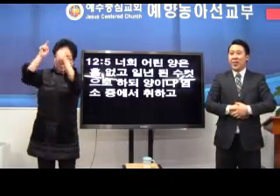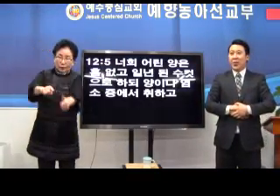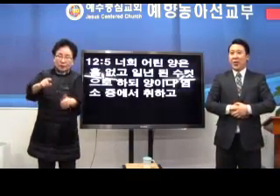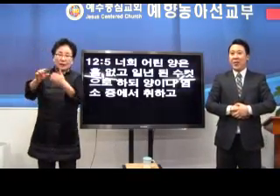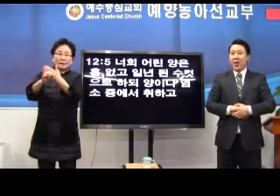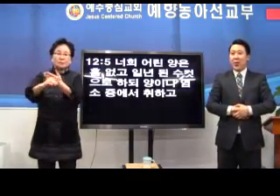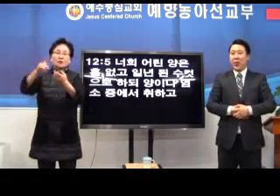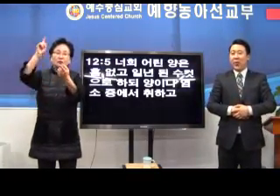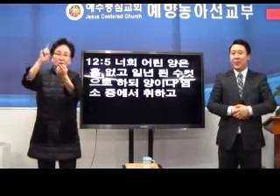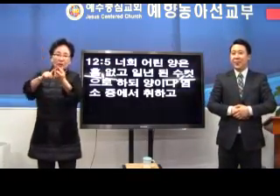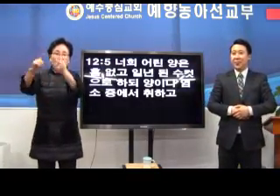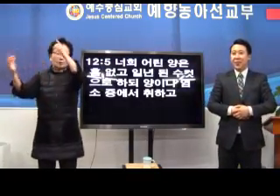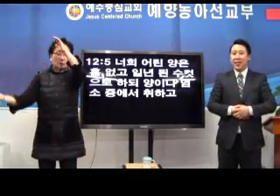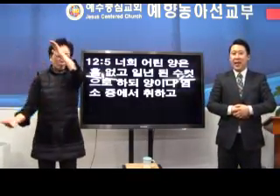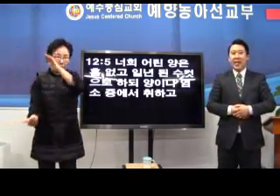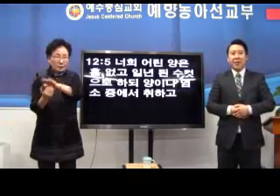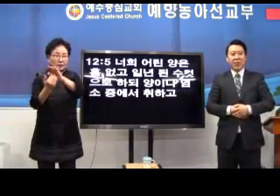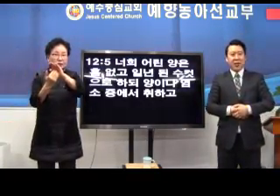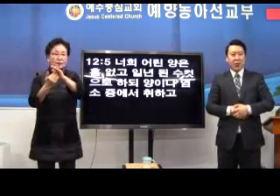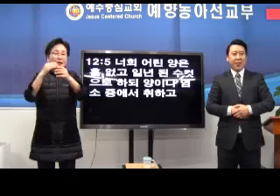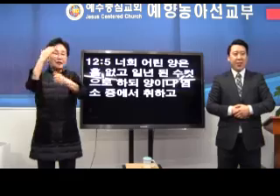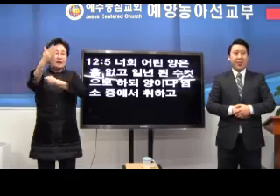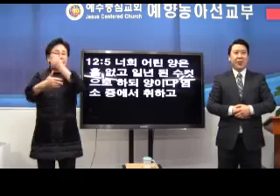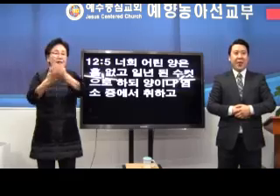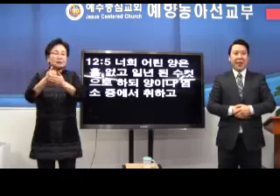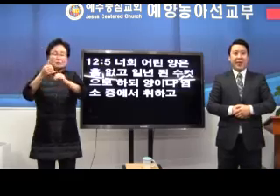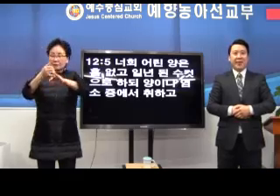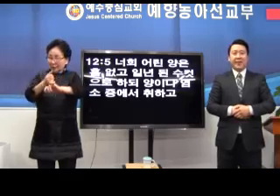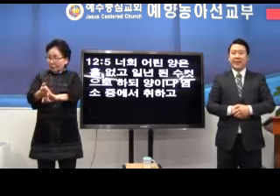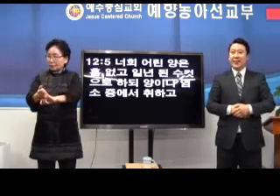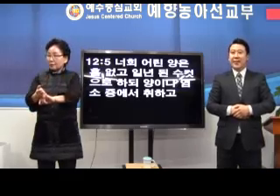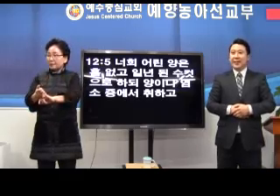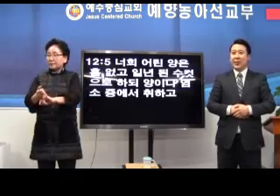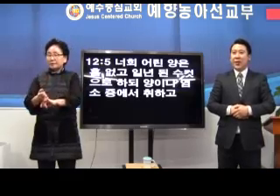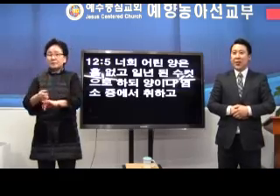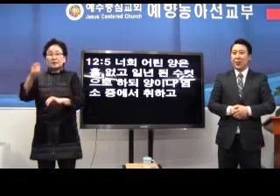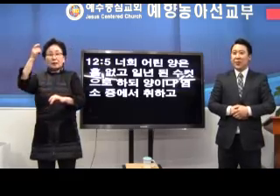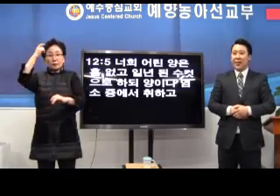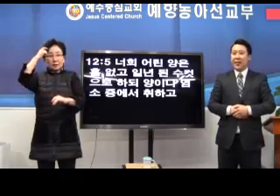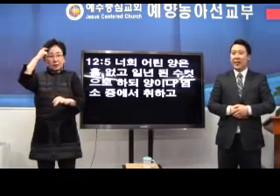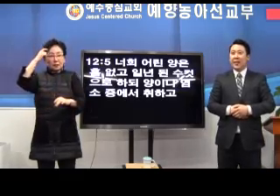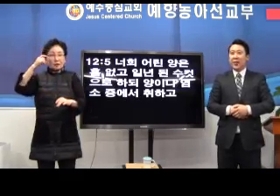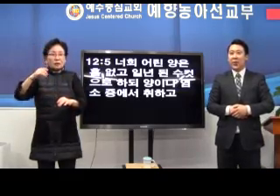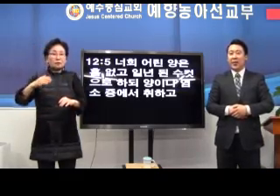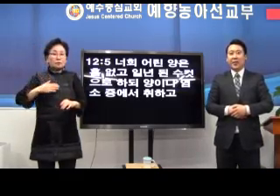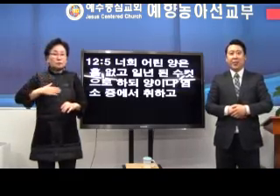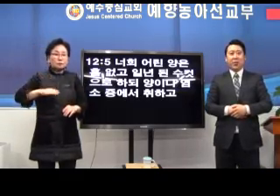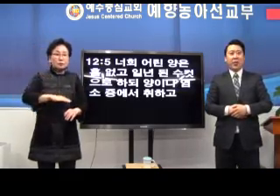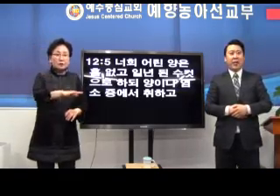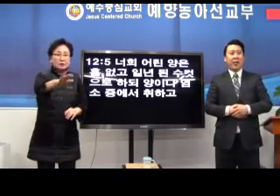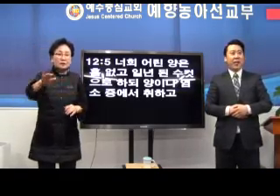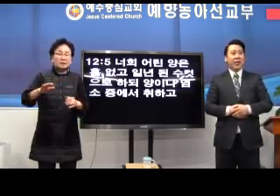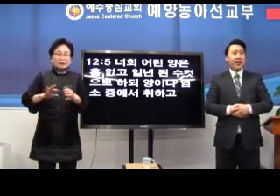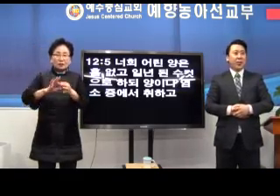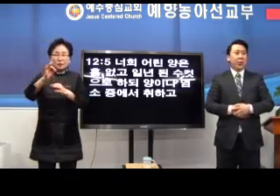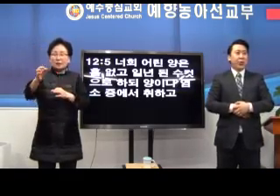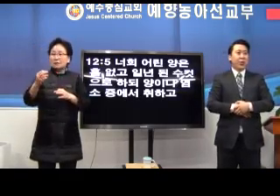그대로 된다고 하나님께서 약속하셨어요. 왜? 저와 여러분들의 영원한 생명과 이 온